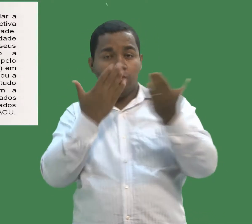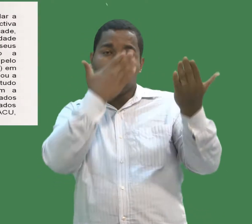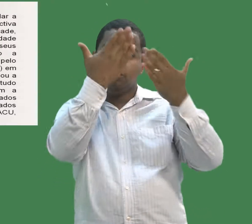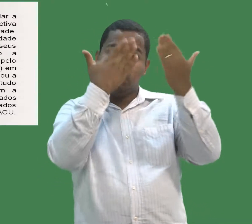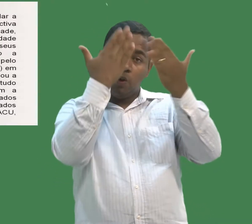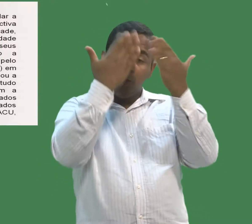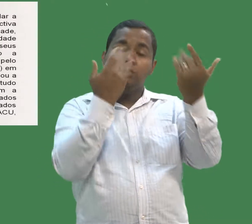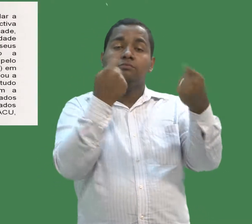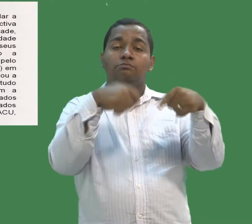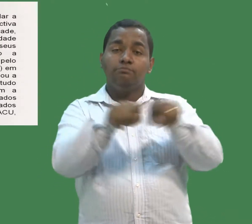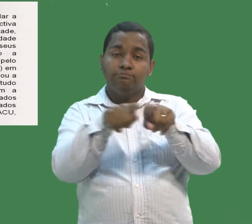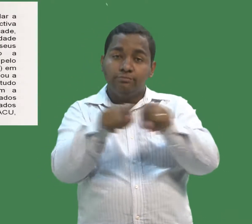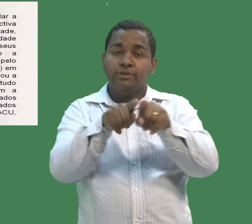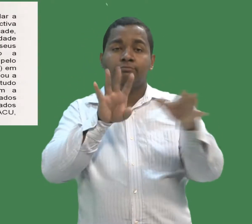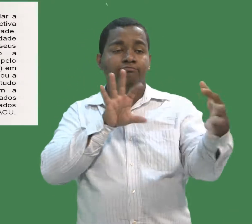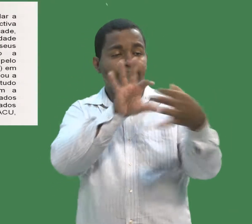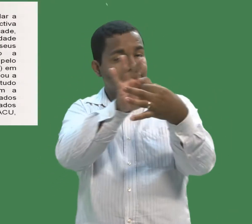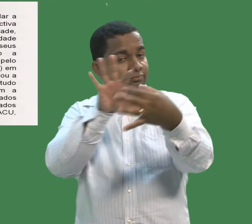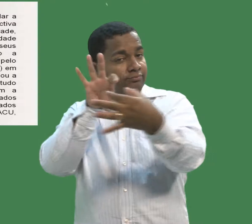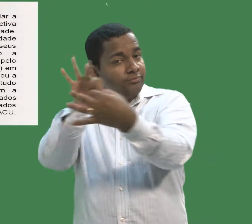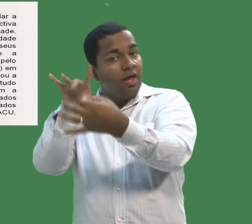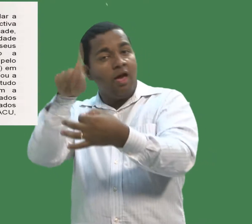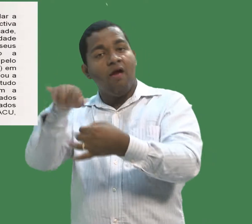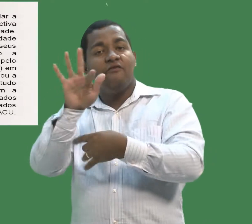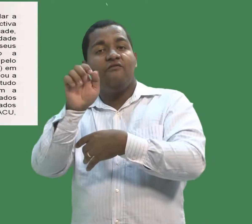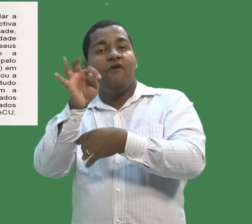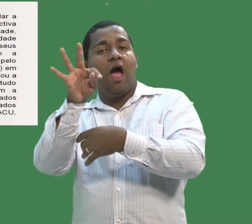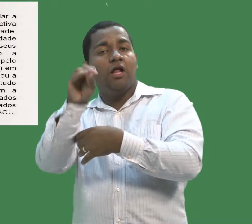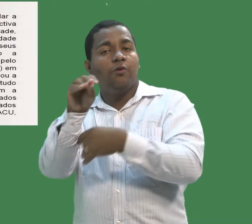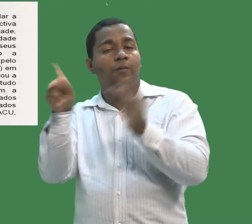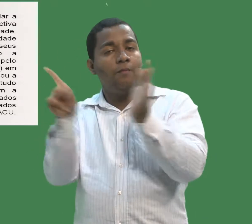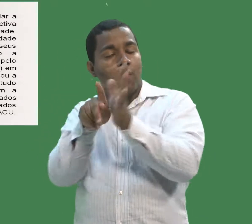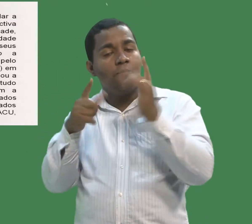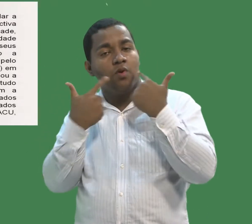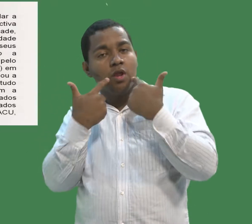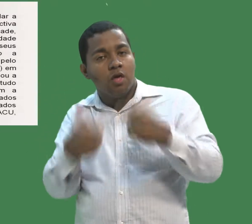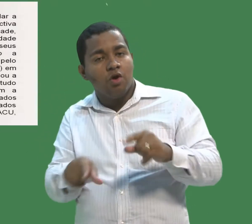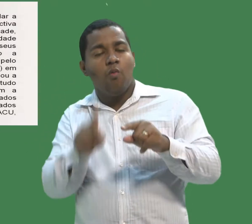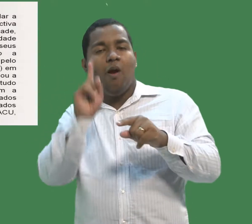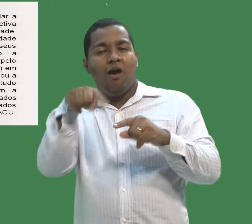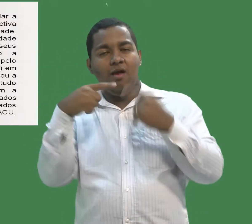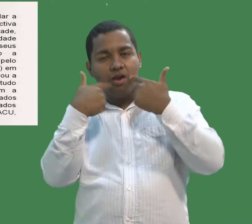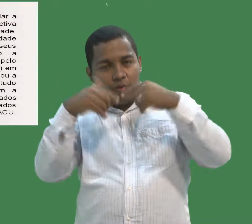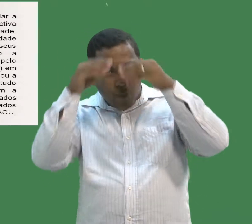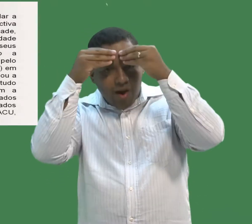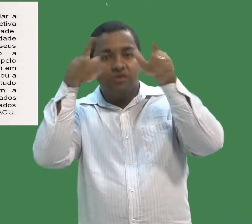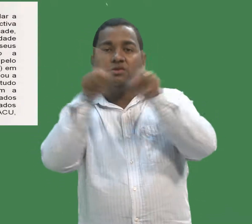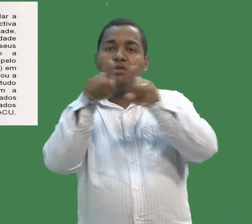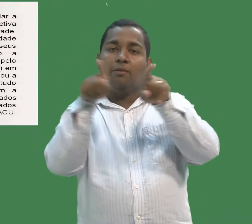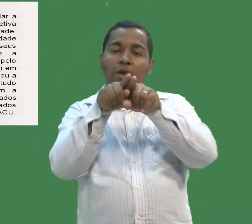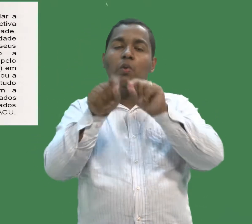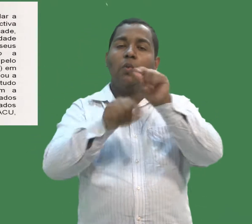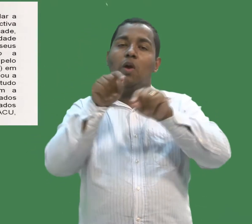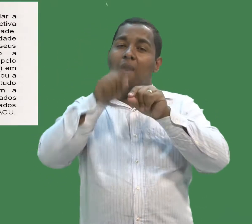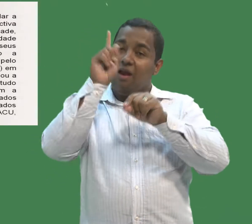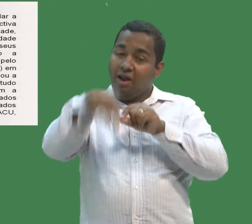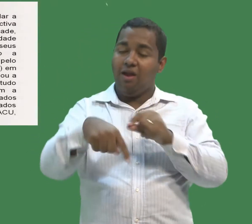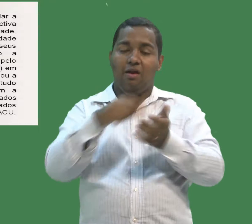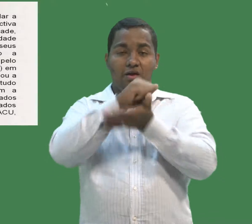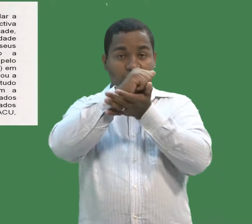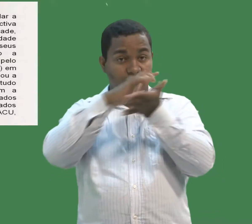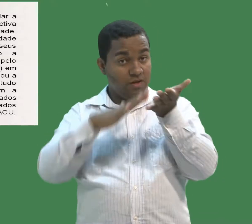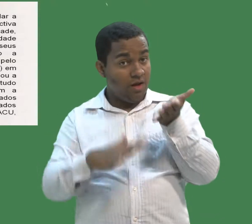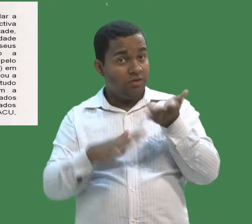língua criados pela atividade da linguagem e utilizados durante esta atividade. Uma frase, né? A mensagem de Slama